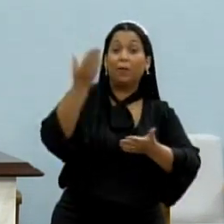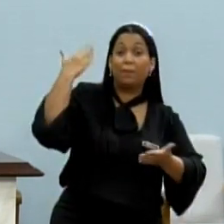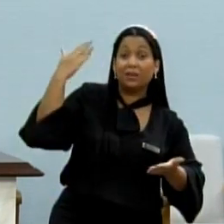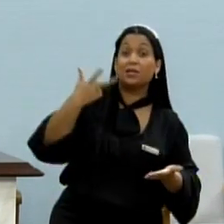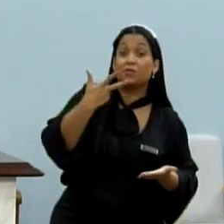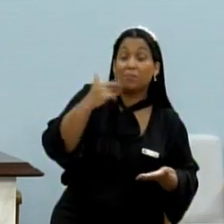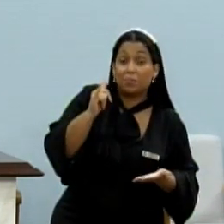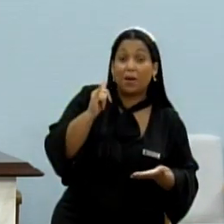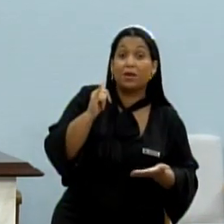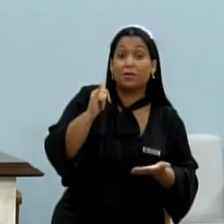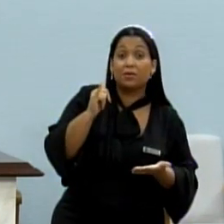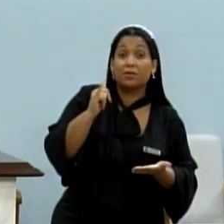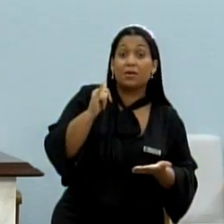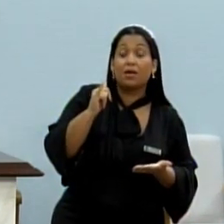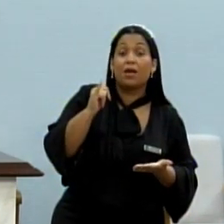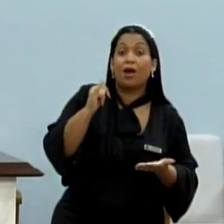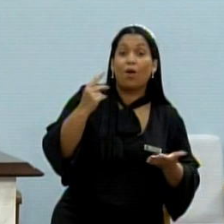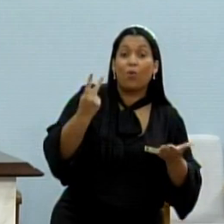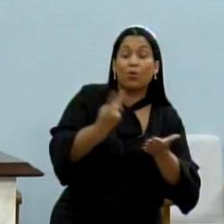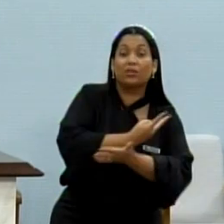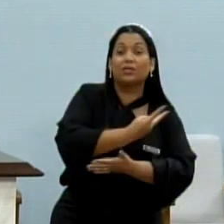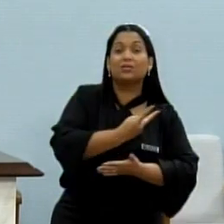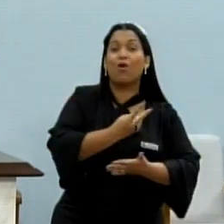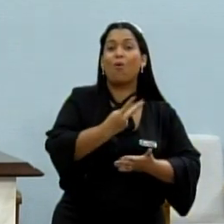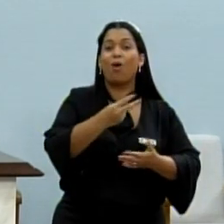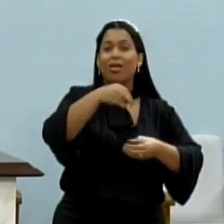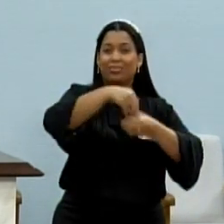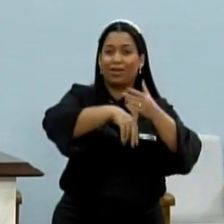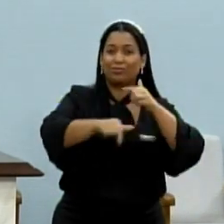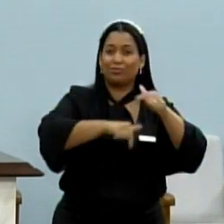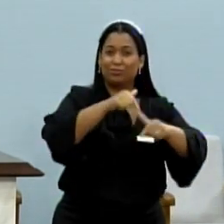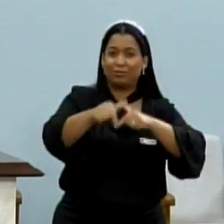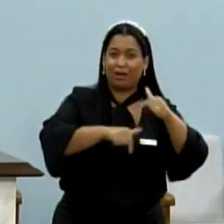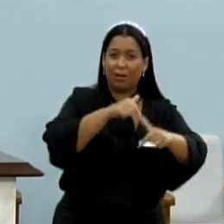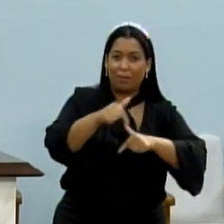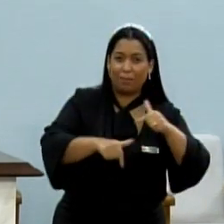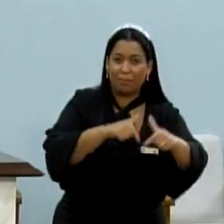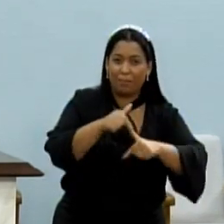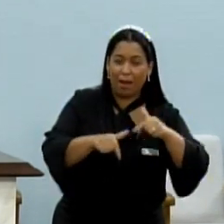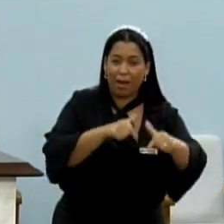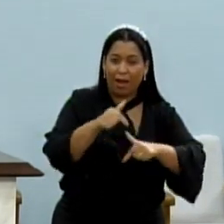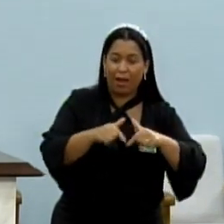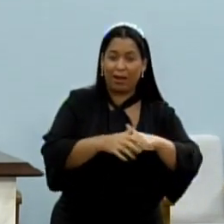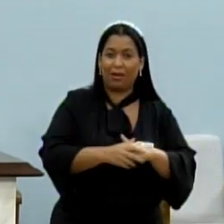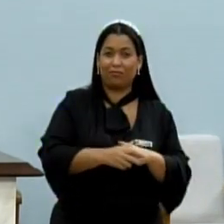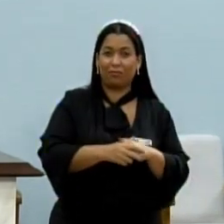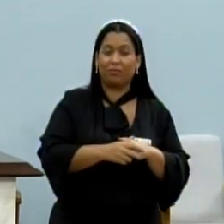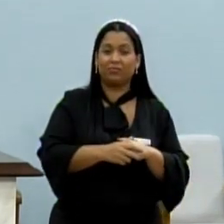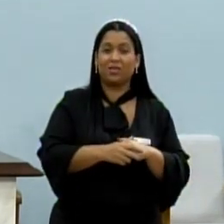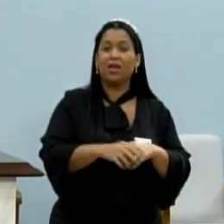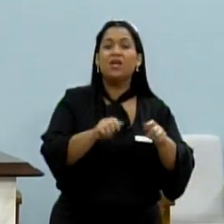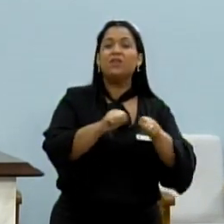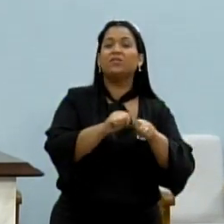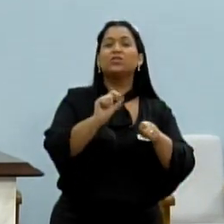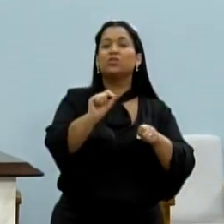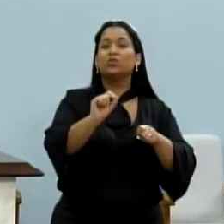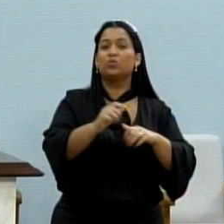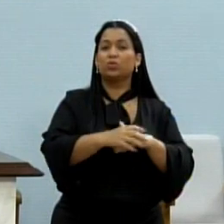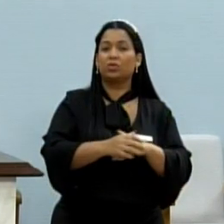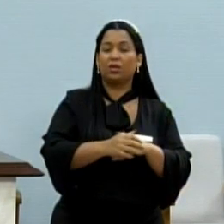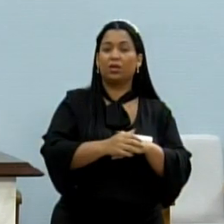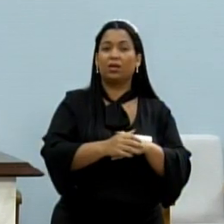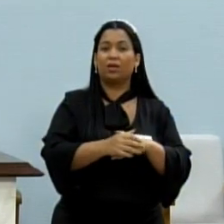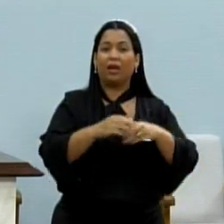antes, porque o seu pai sofreu um acidente de trabalho no canteiro de obras, onde trabalhava fazendo